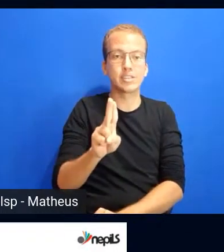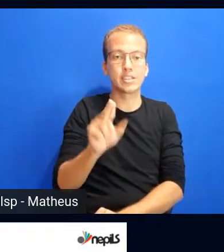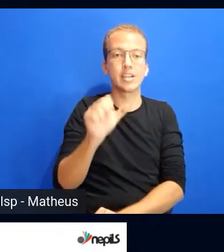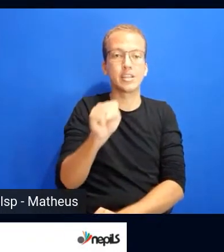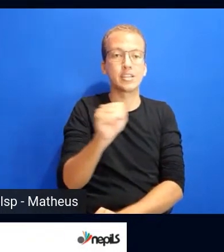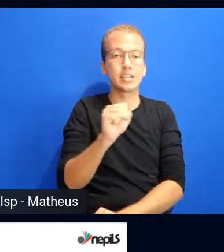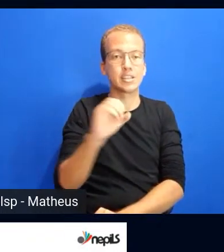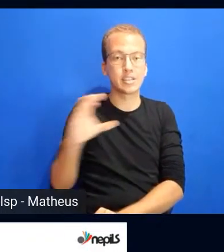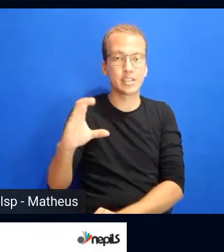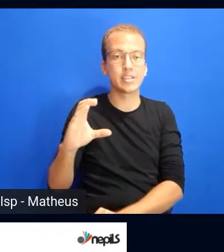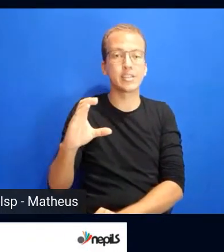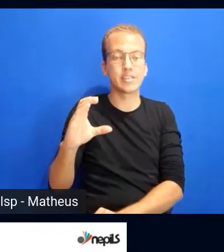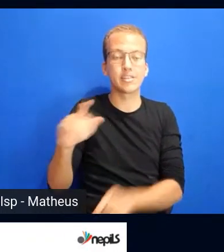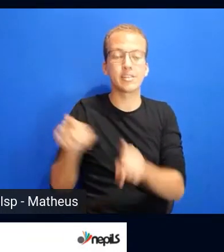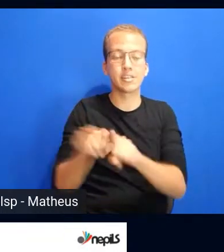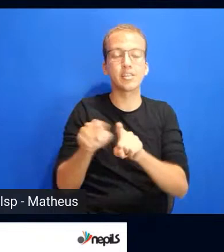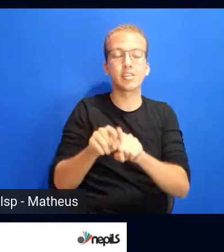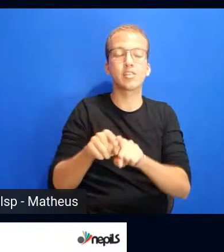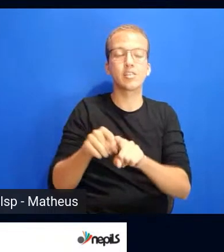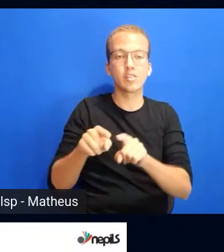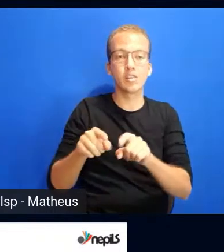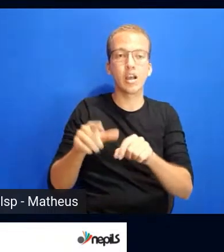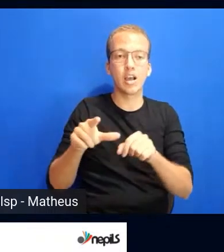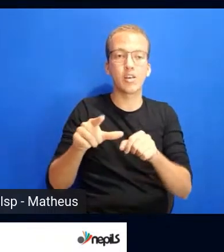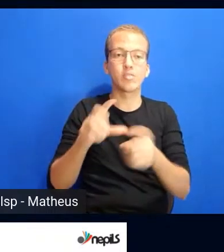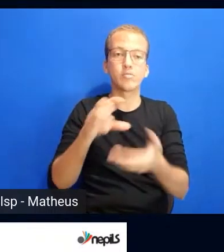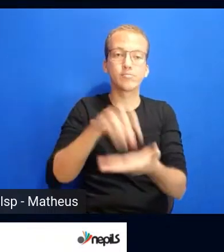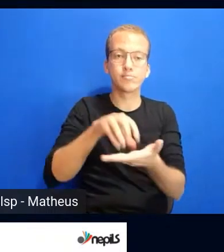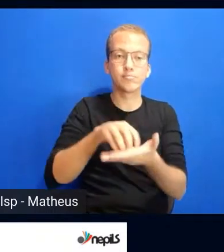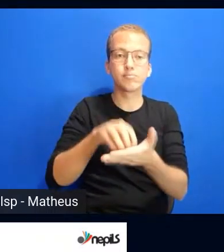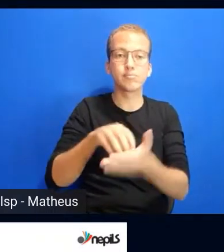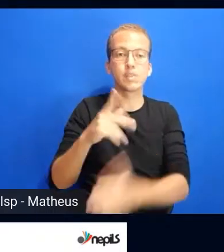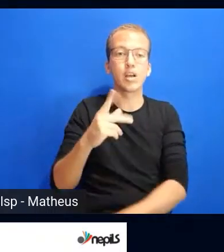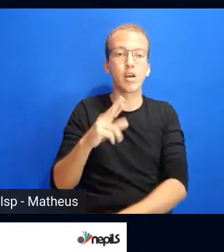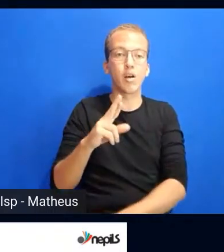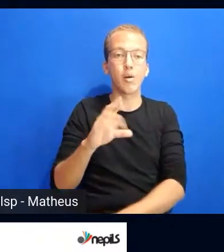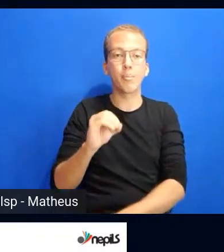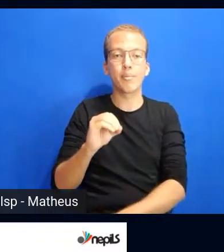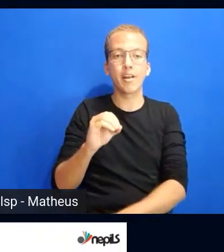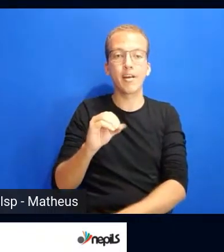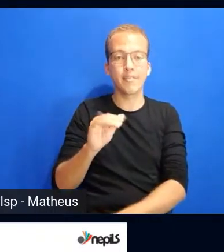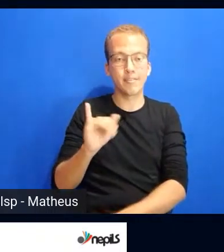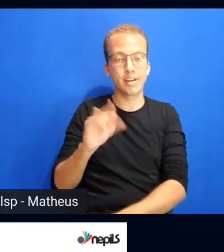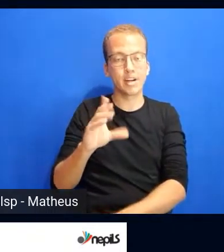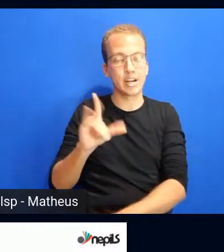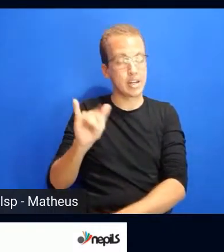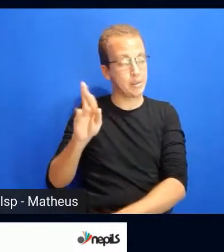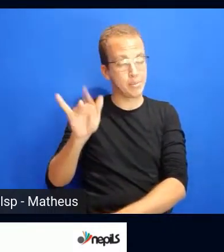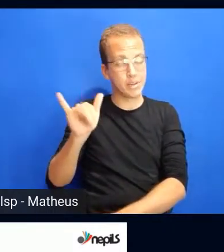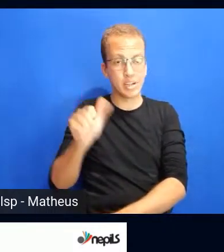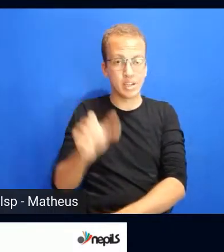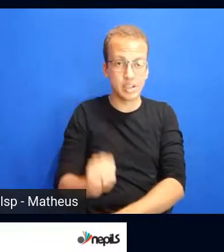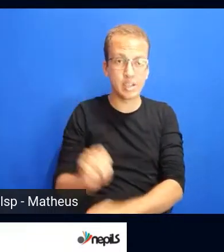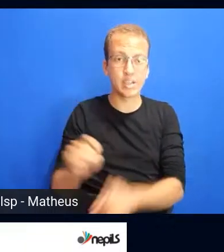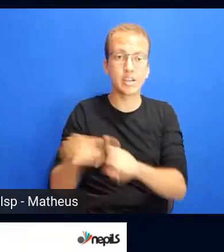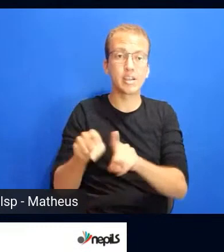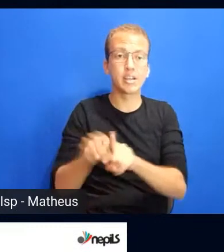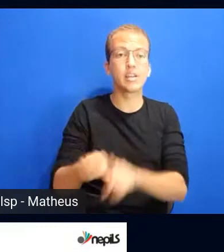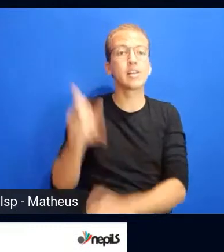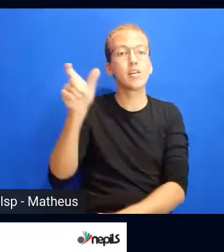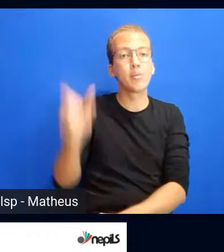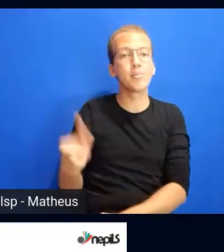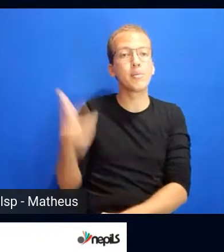pelo Prof. Letras no polo UESP. E eh o professor Dr. Wer é o meu orientador que trilhou